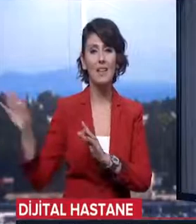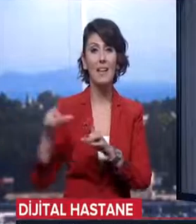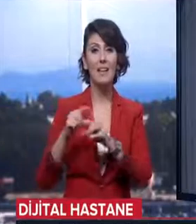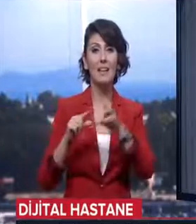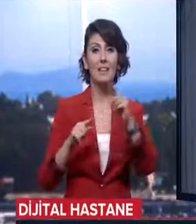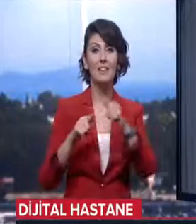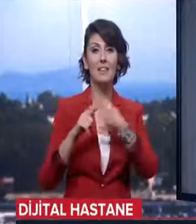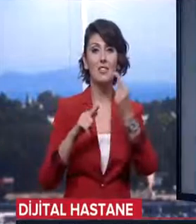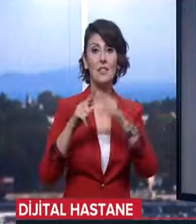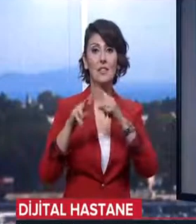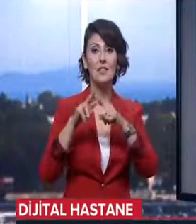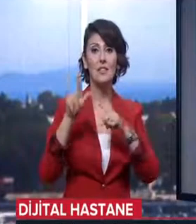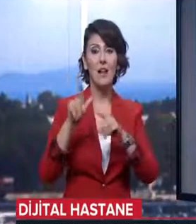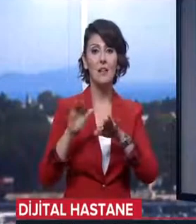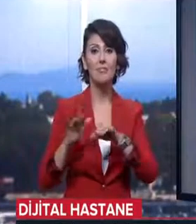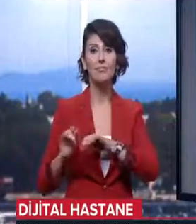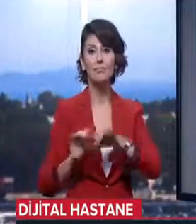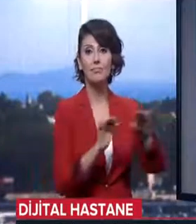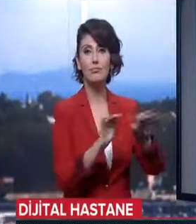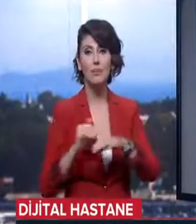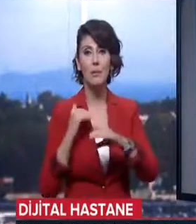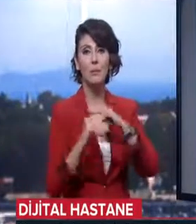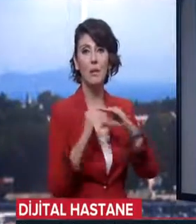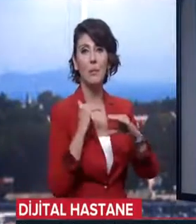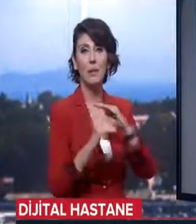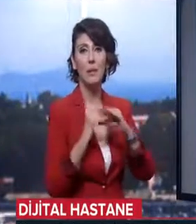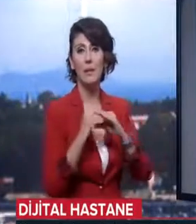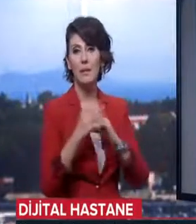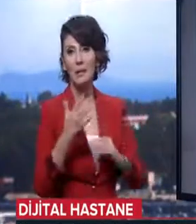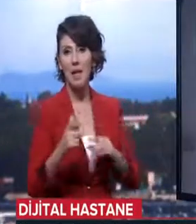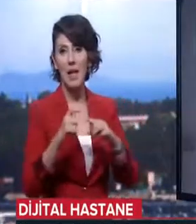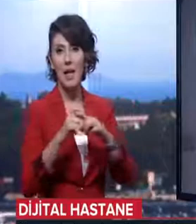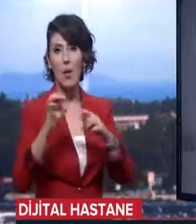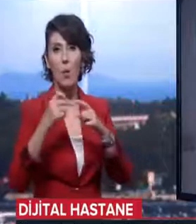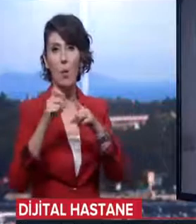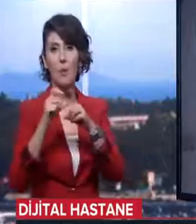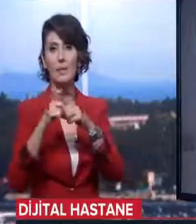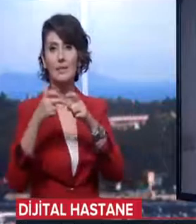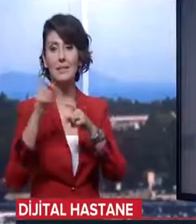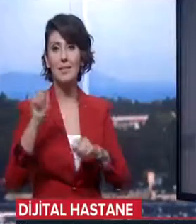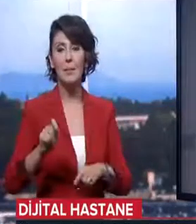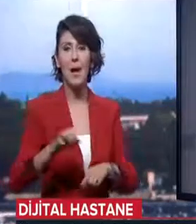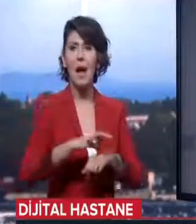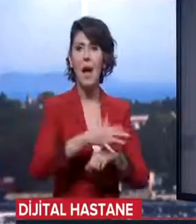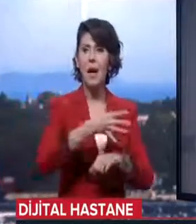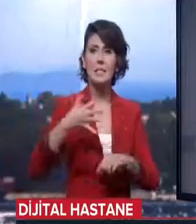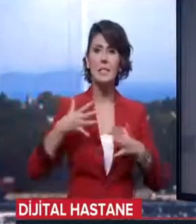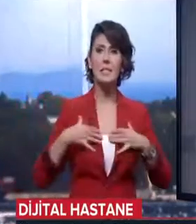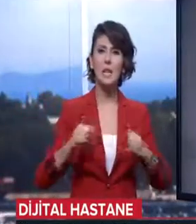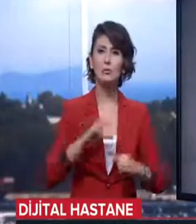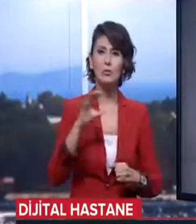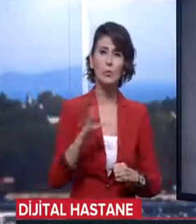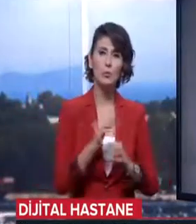dijital formatta yazışmalar gerçekleştirilecektir. E-ordur yapılacaktır. Hastane sağlık turizmine de büyük katkı